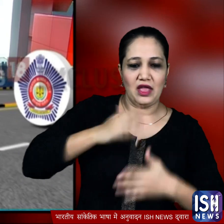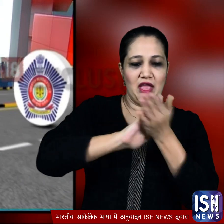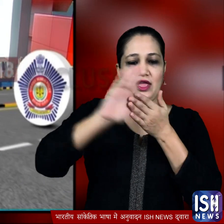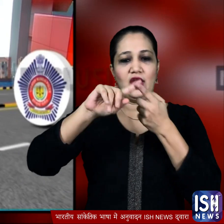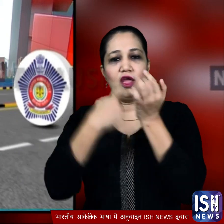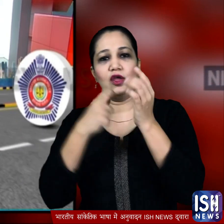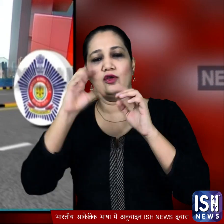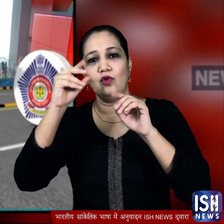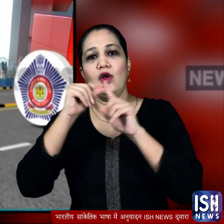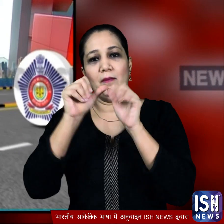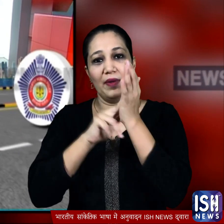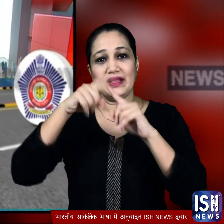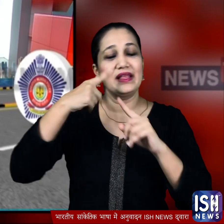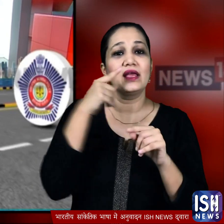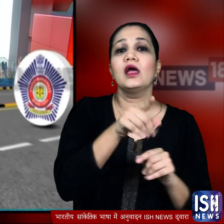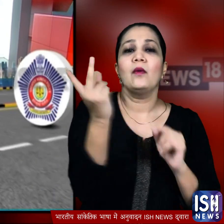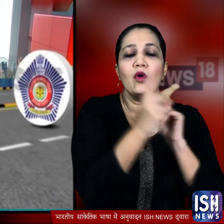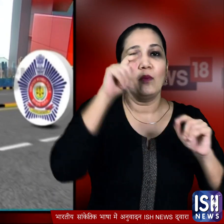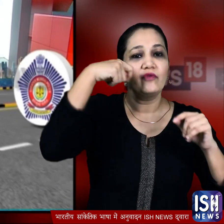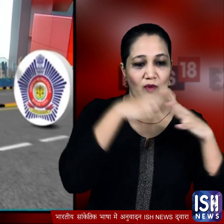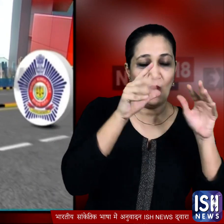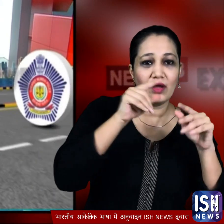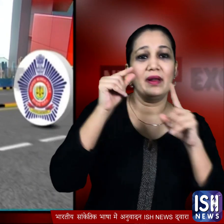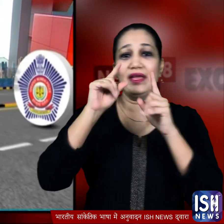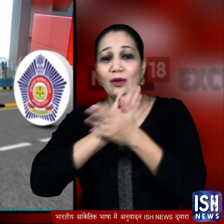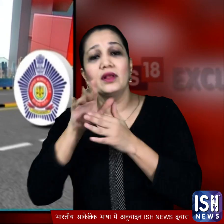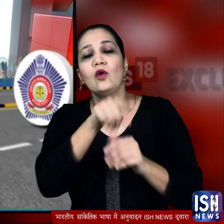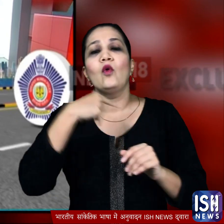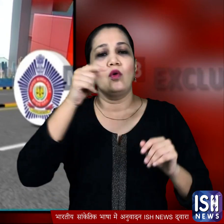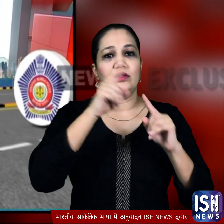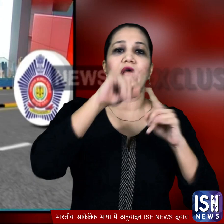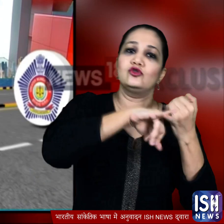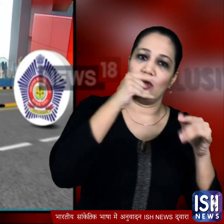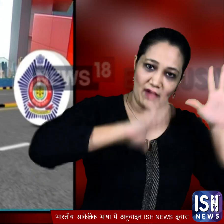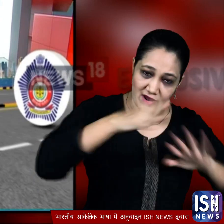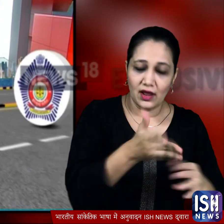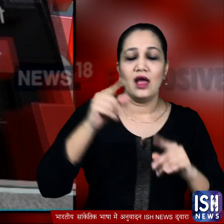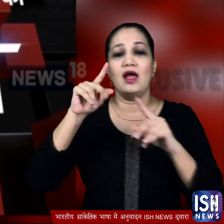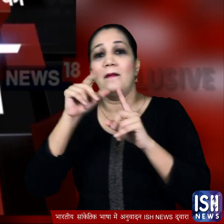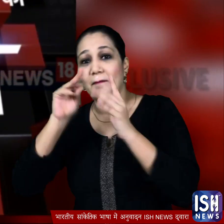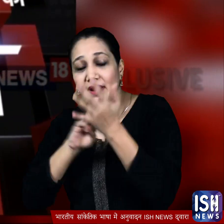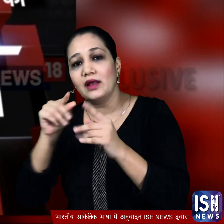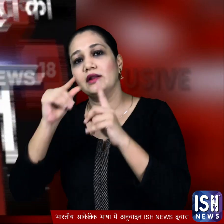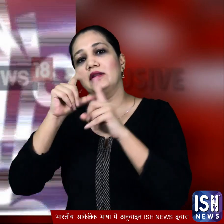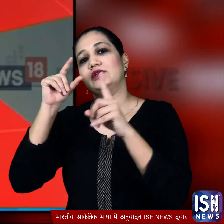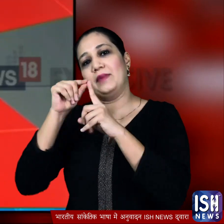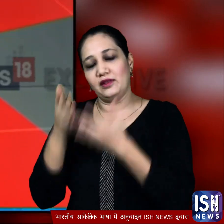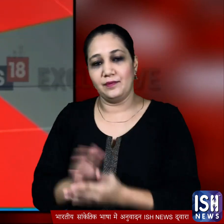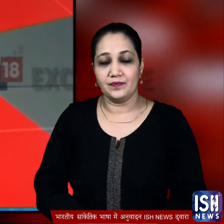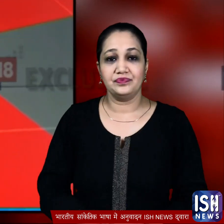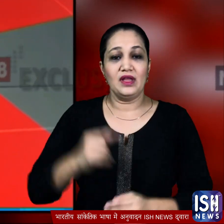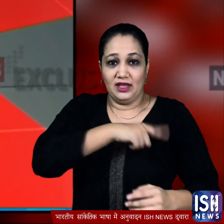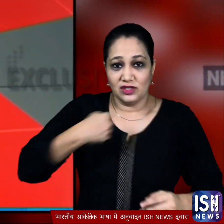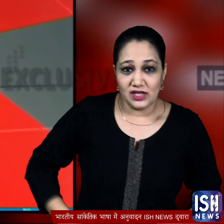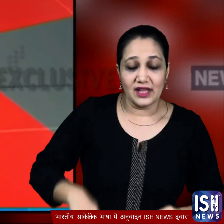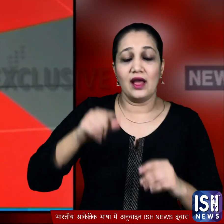हीरोपंती ना करें। फिल्म वॉर और हीरोपंती में टाइगर श्रॉफ हीरो हैं, जबकि मलंग में दिशा पाटनी हीरोइन। खबर है कि चीन और पाकिस्तान